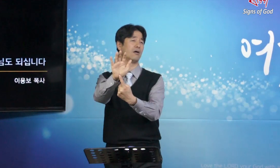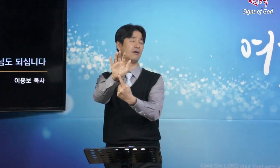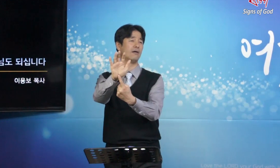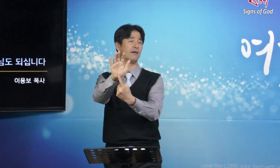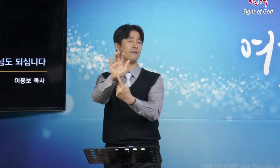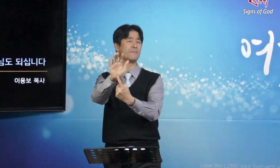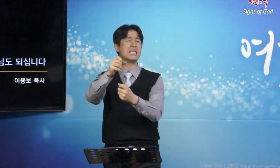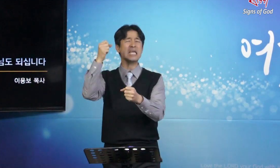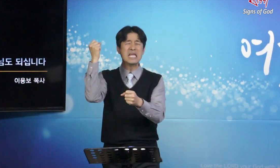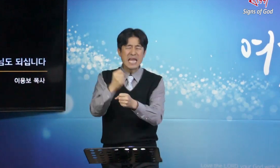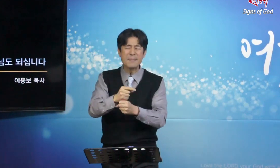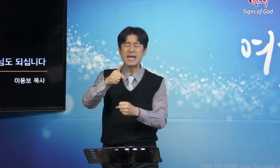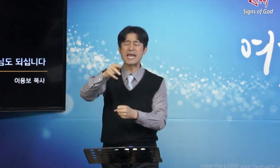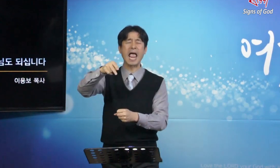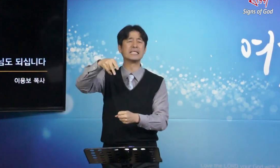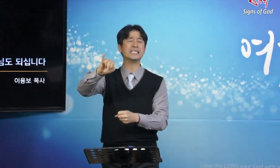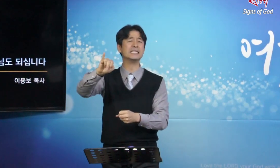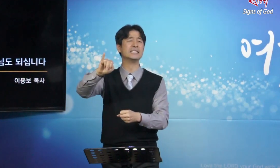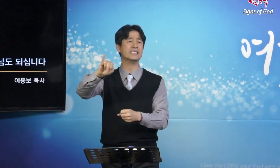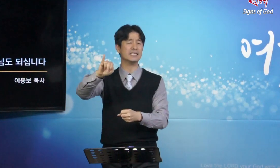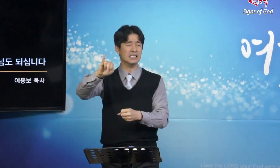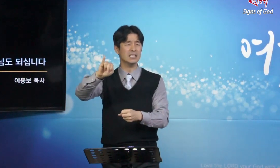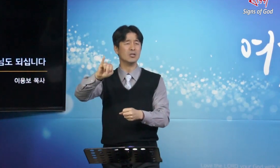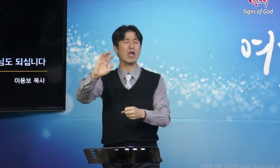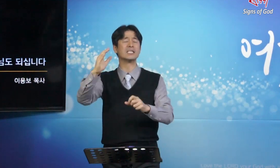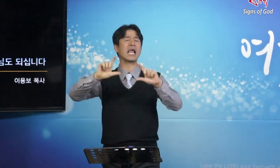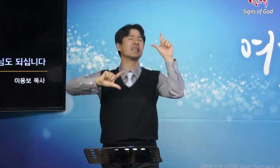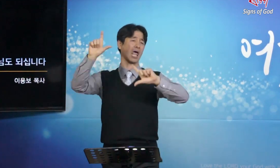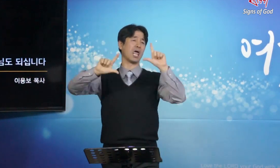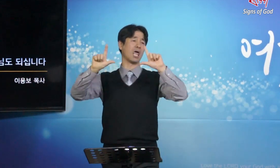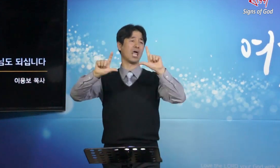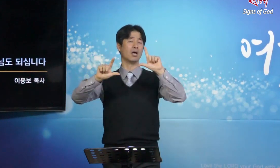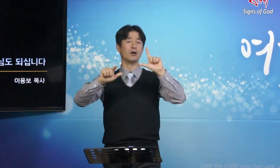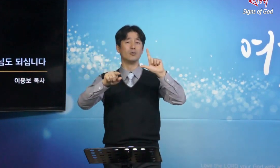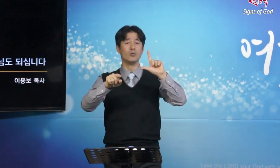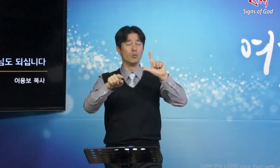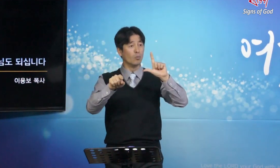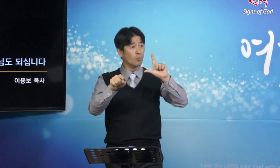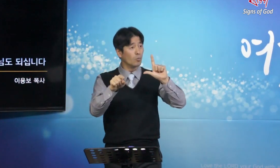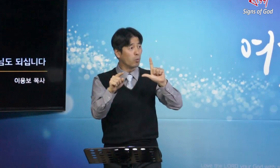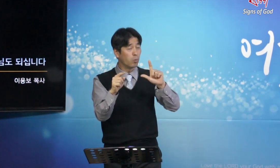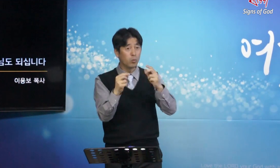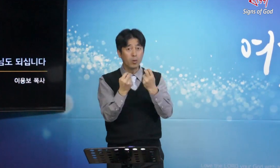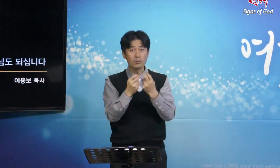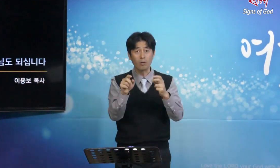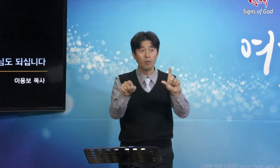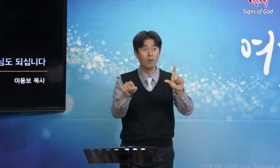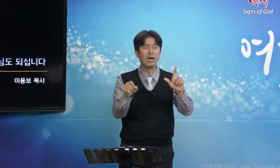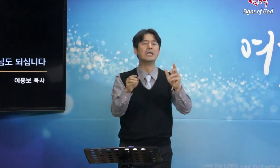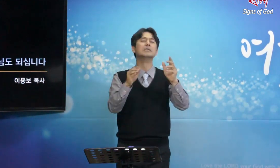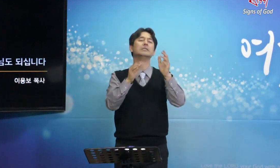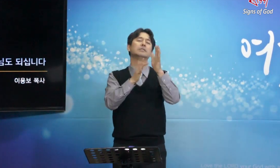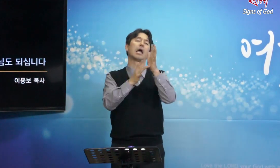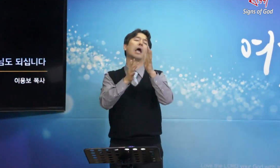하나님의 의가 한 의가 나타났다. 계시가 나타났다는 것이죠. 계시가 되어 있다는 것이죠.